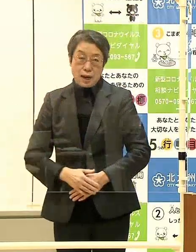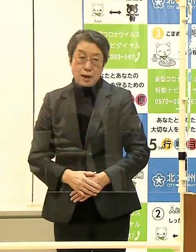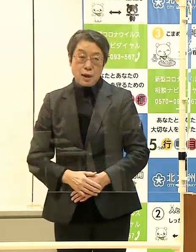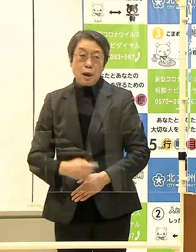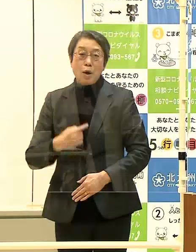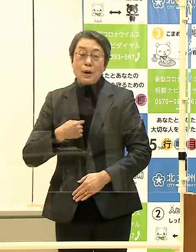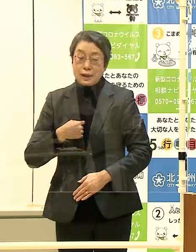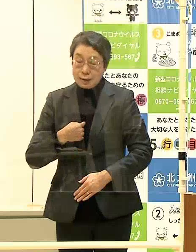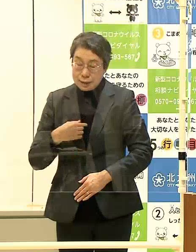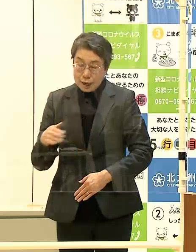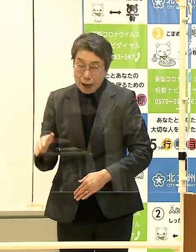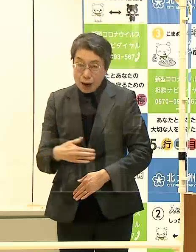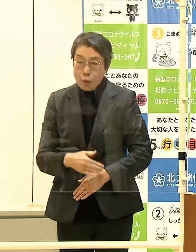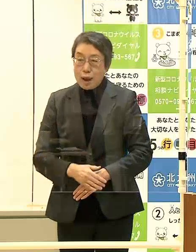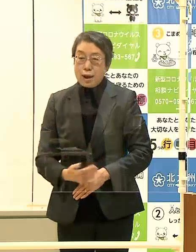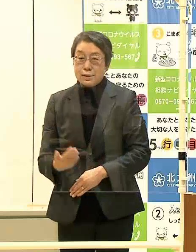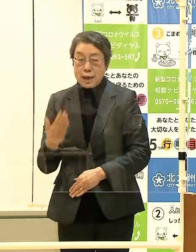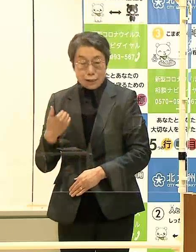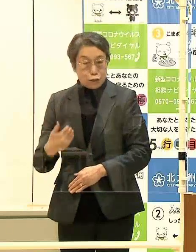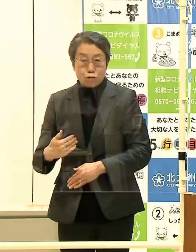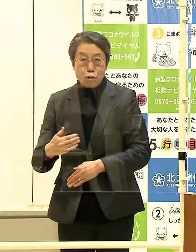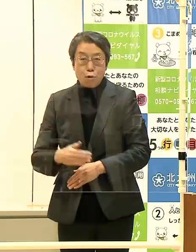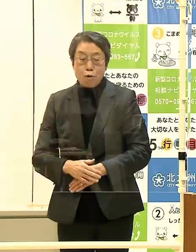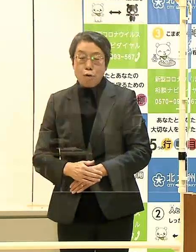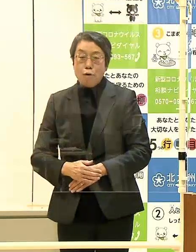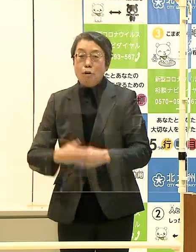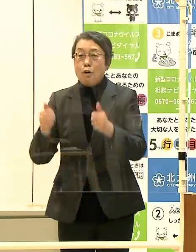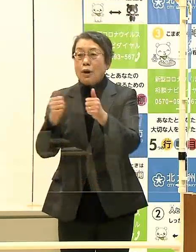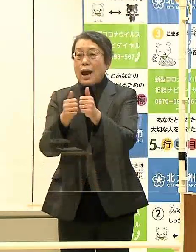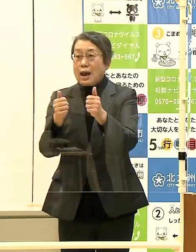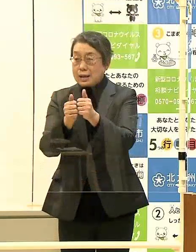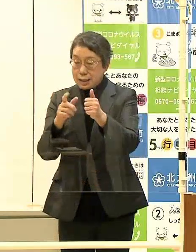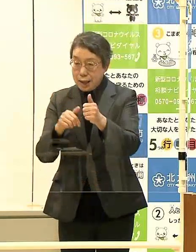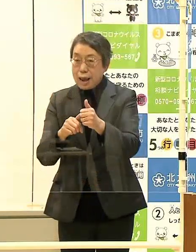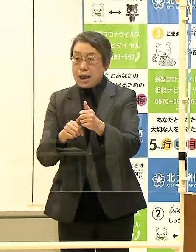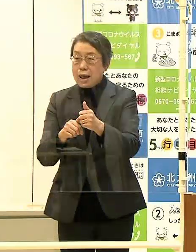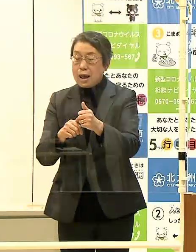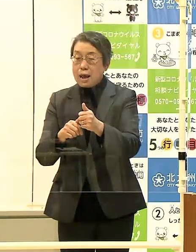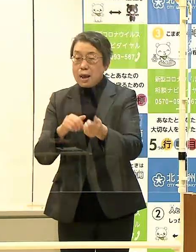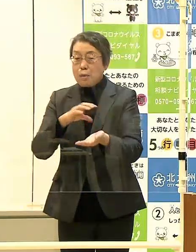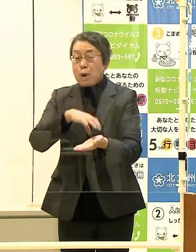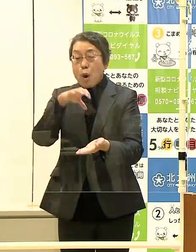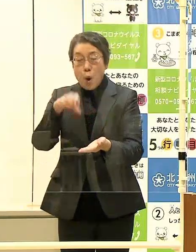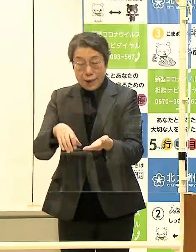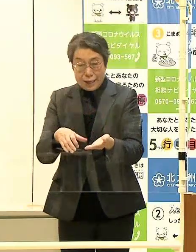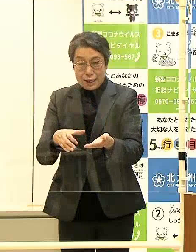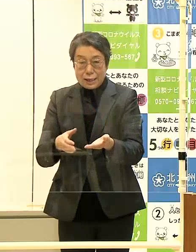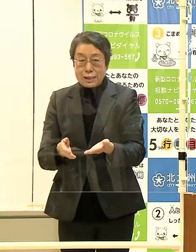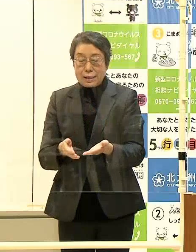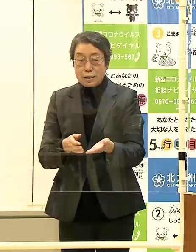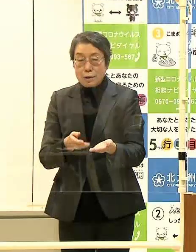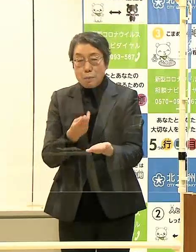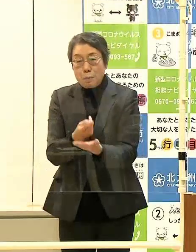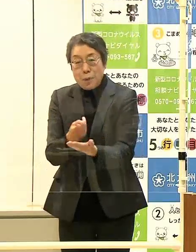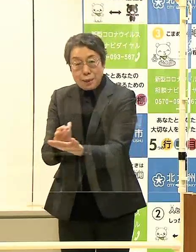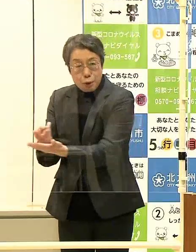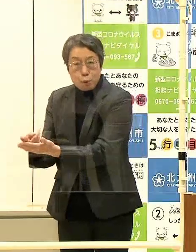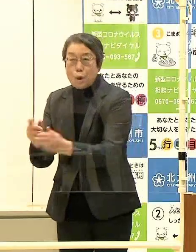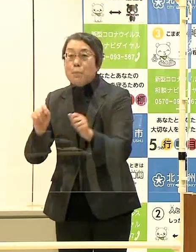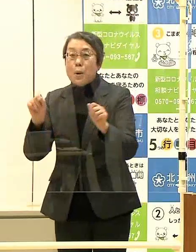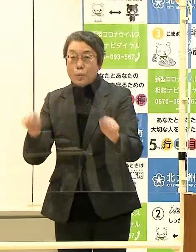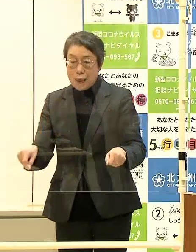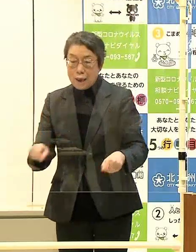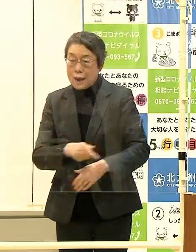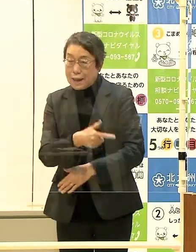私からは先週の web 会談で一番強く申し上げたことは医療提供体制の現場に相当の